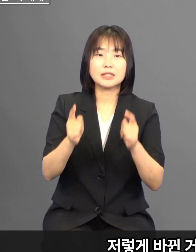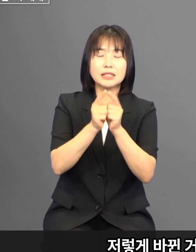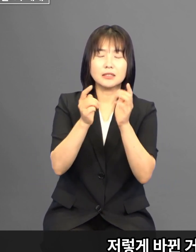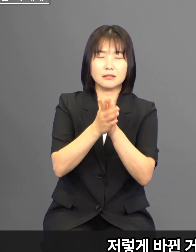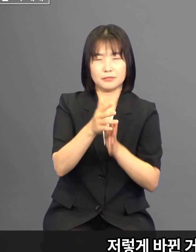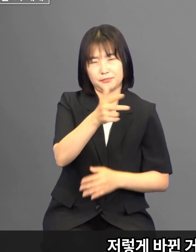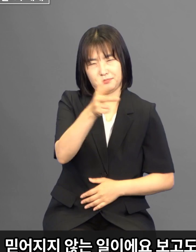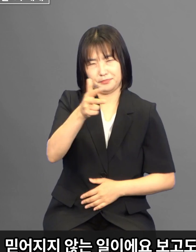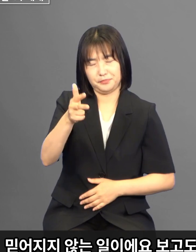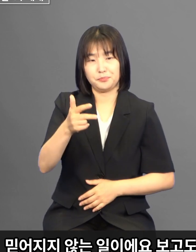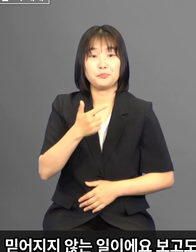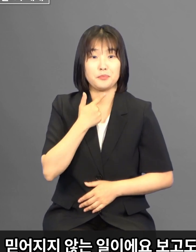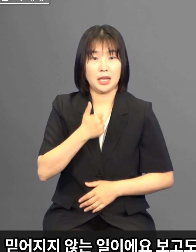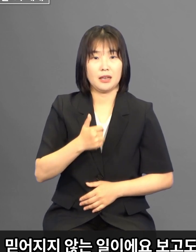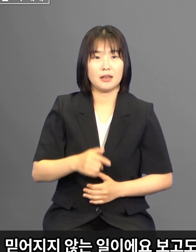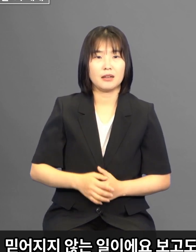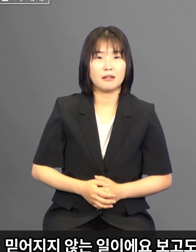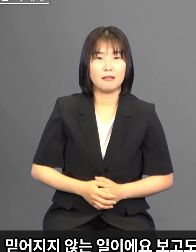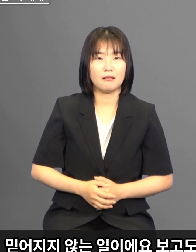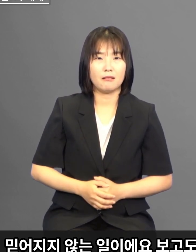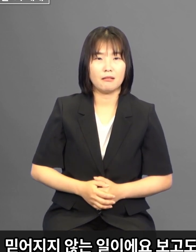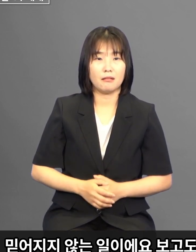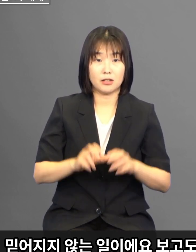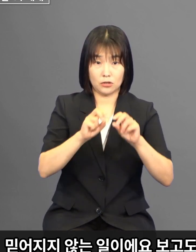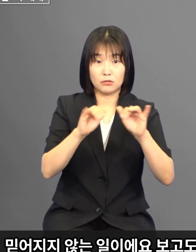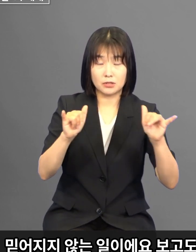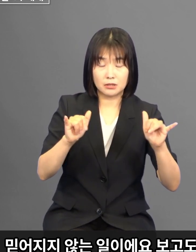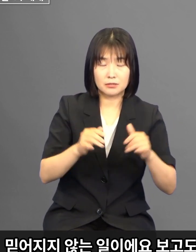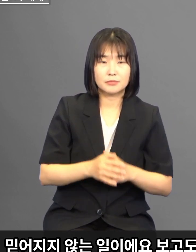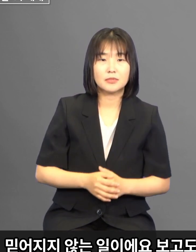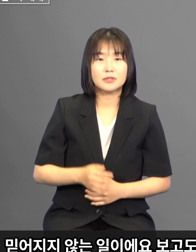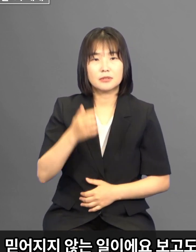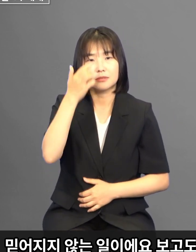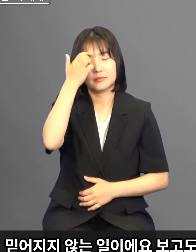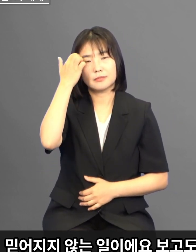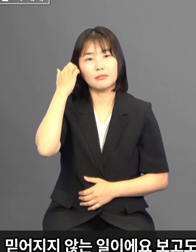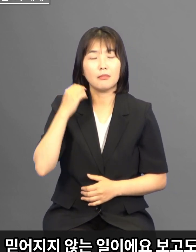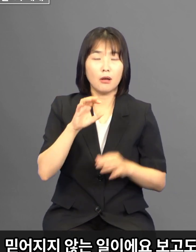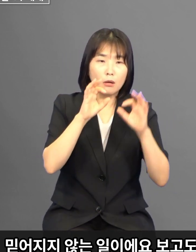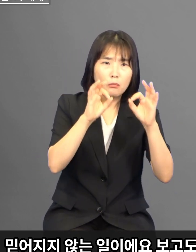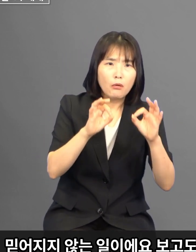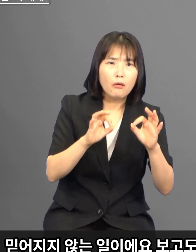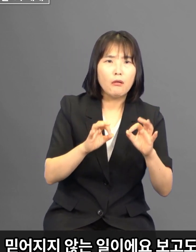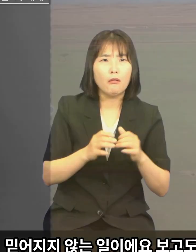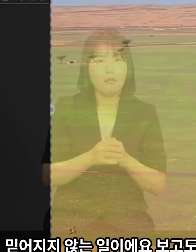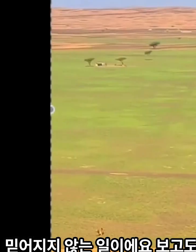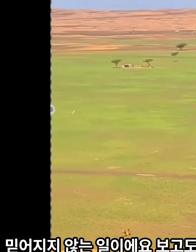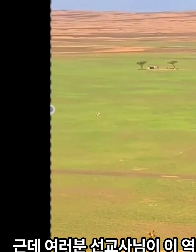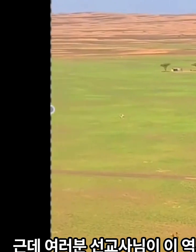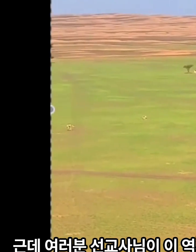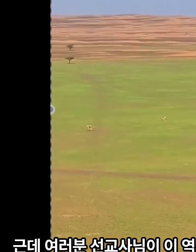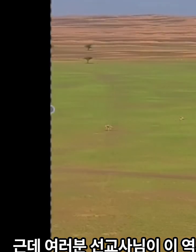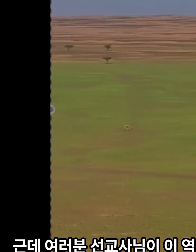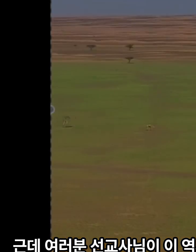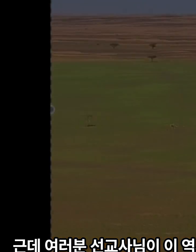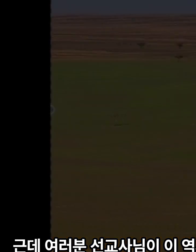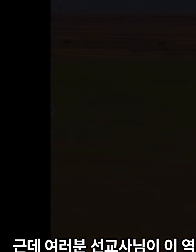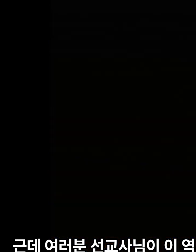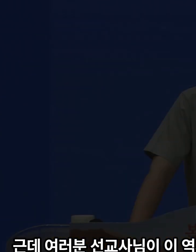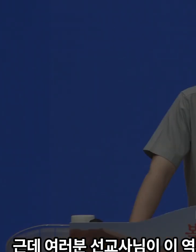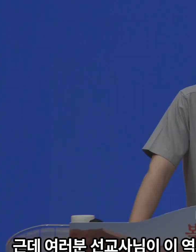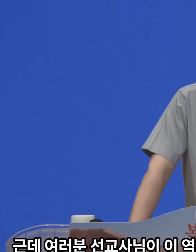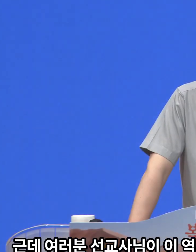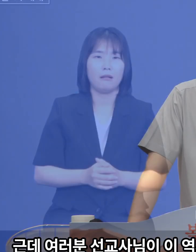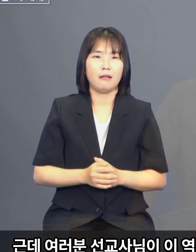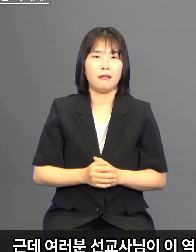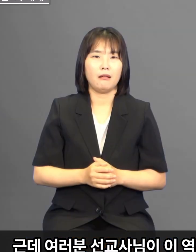선교사님이. 믿어지지 않는 일이에요. 보고도 이거 합성 아닌가 싶은 마음이 들 정도로. 근데